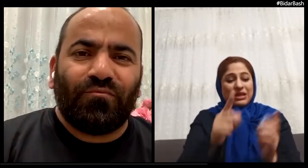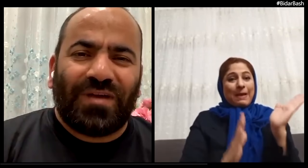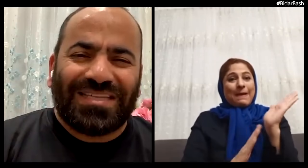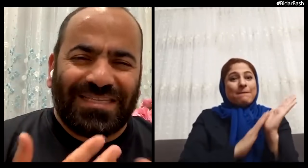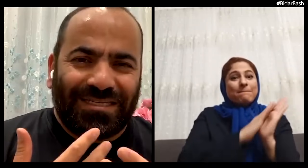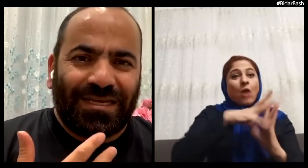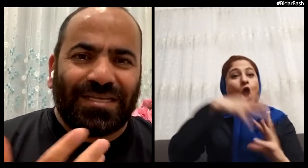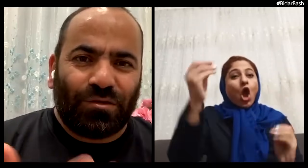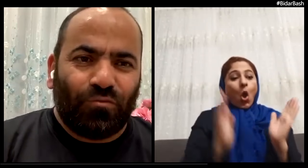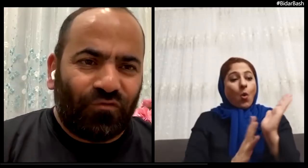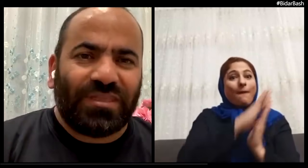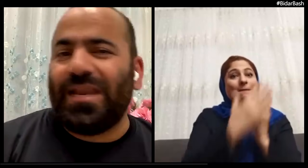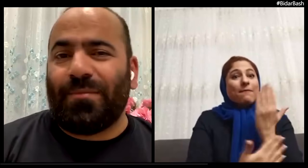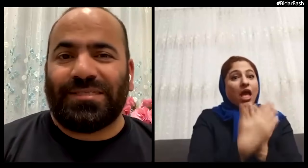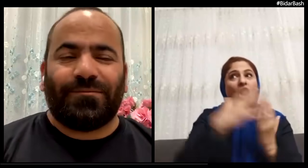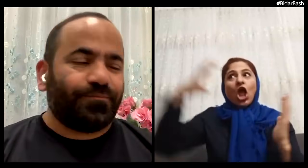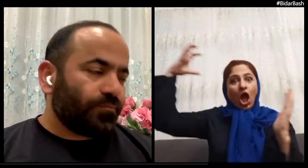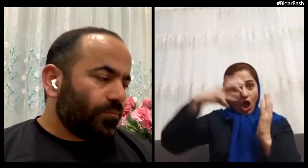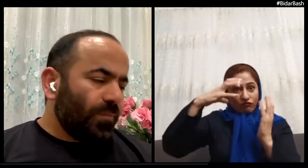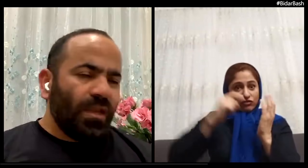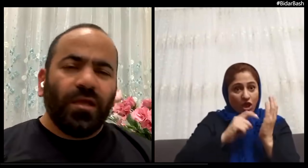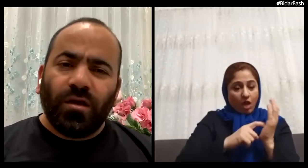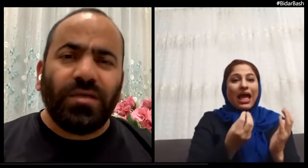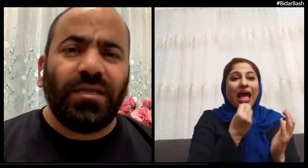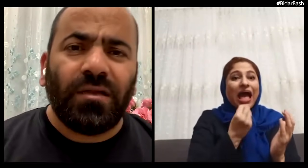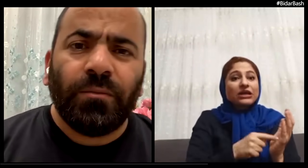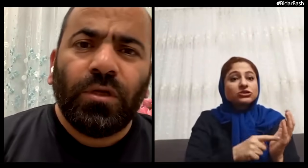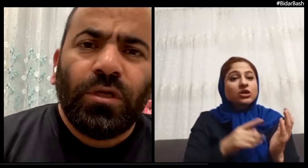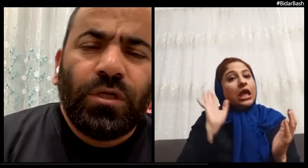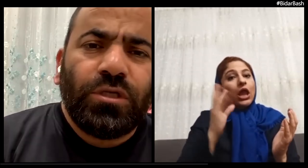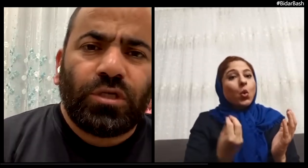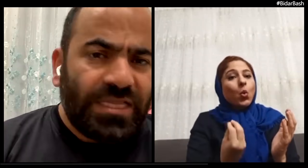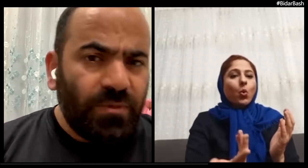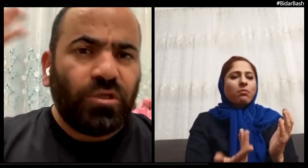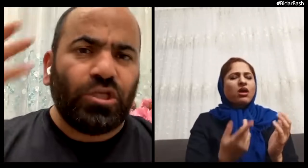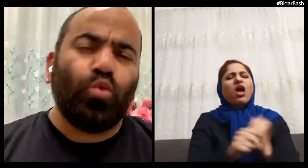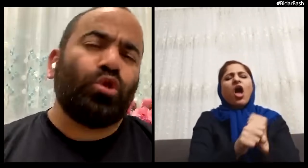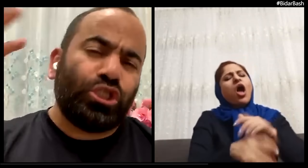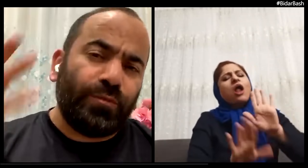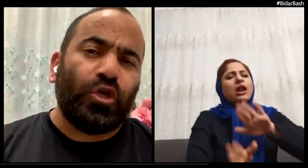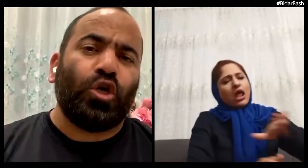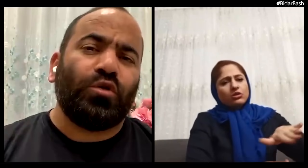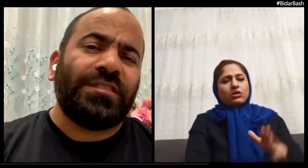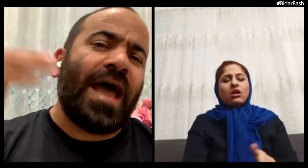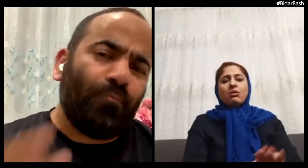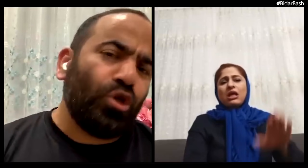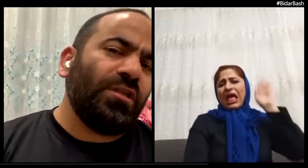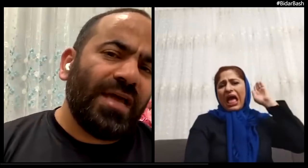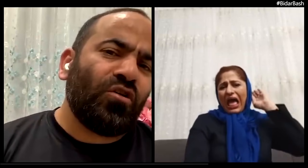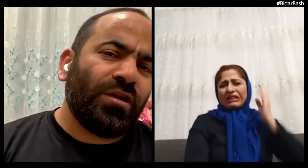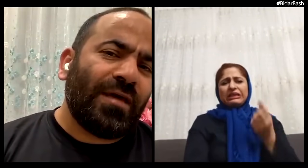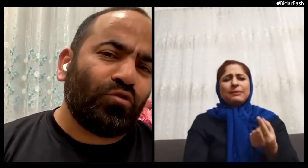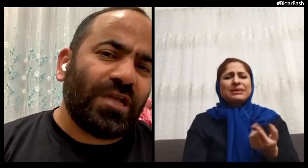خورده از نظر غذایی مفیدتر هم هست، کاری ندارم. هیچی، قدیم هم که دیگه کود شیمیایی و سم و